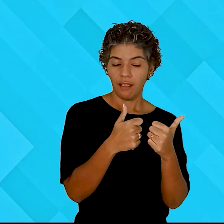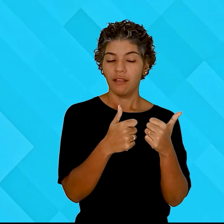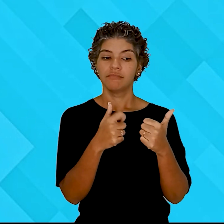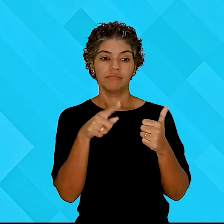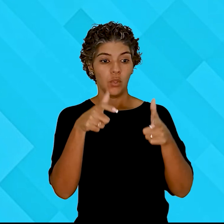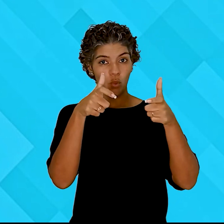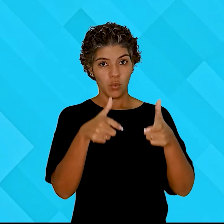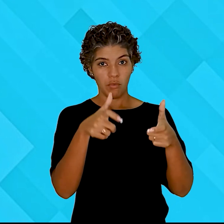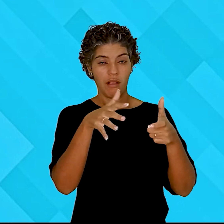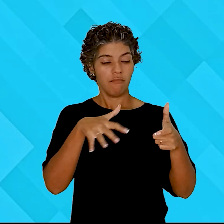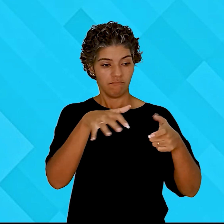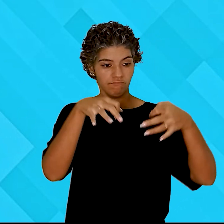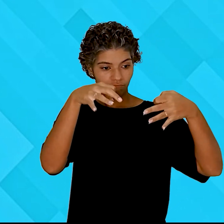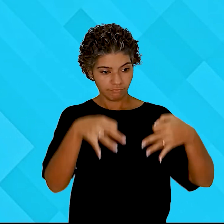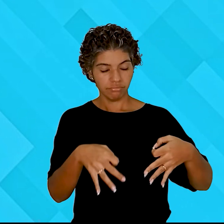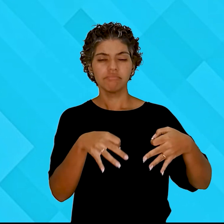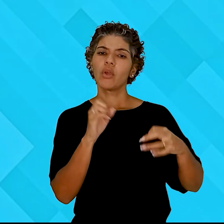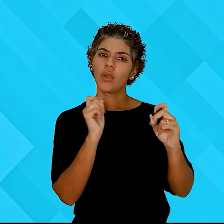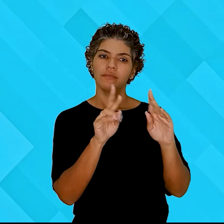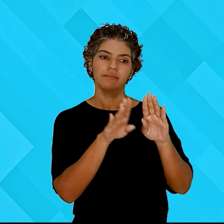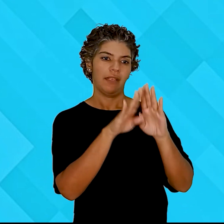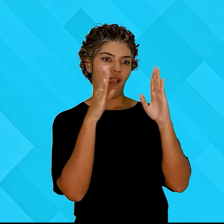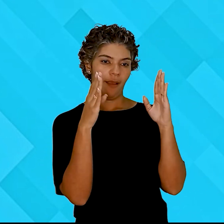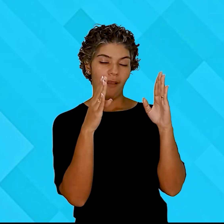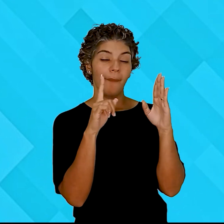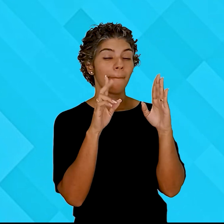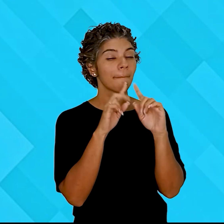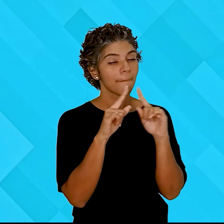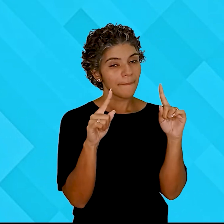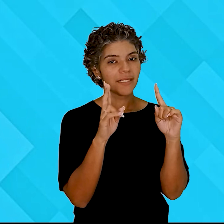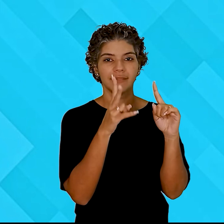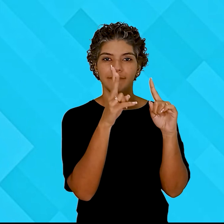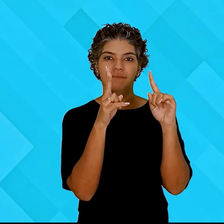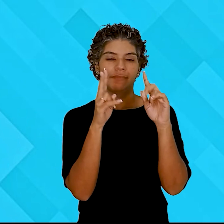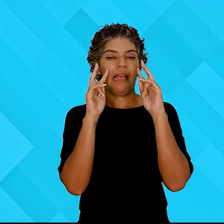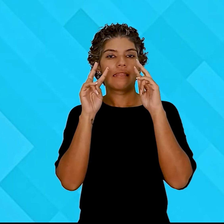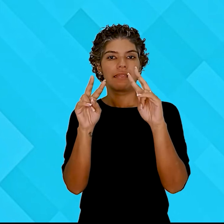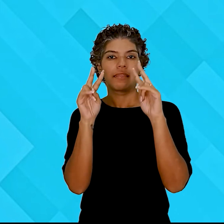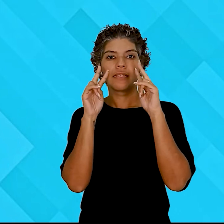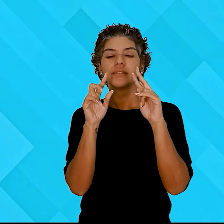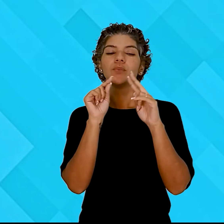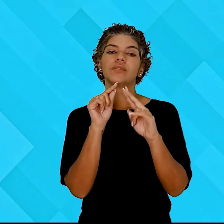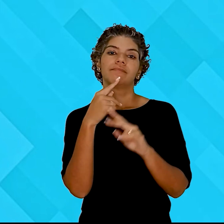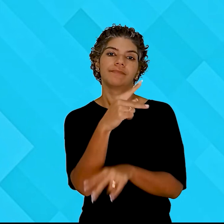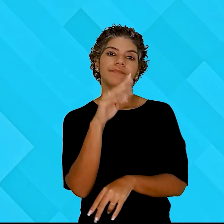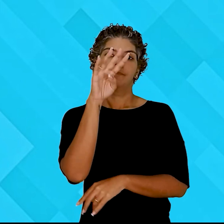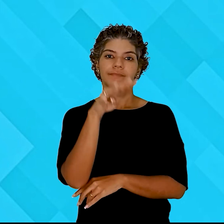mas sempre mantenha rascunhado em uma planilha os seus gastos, as suas notas fiscais, os